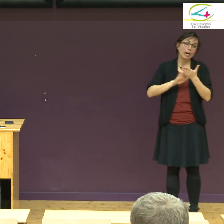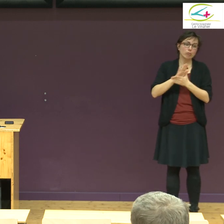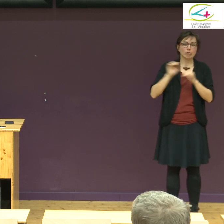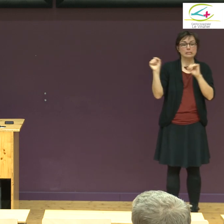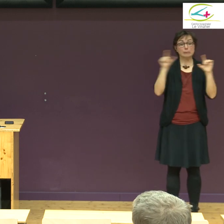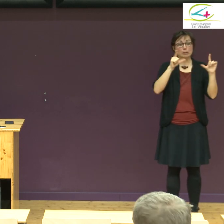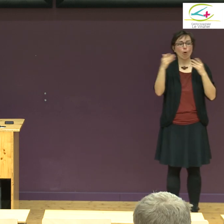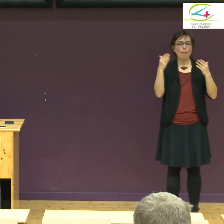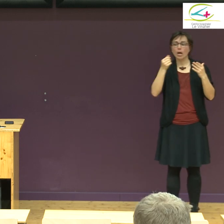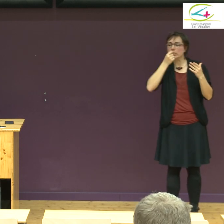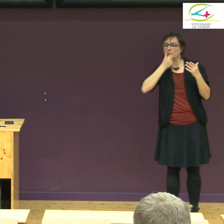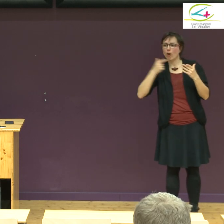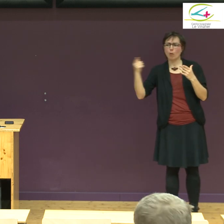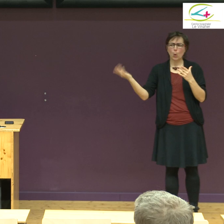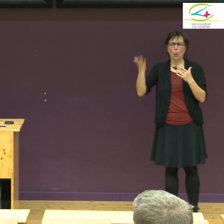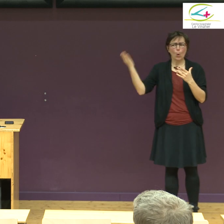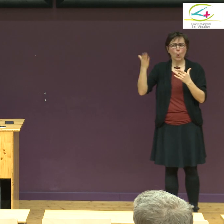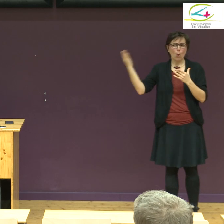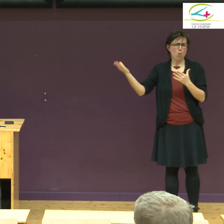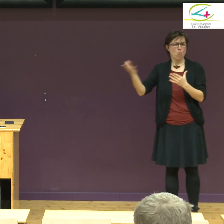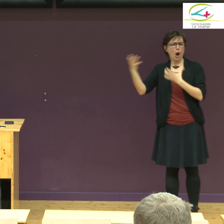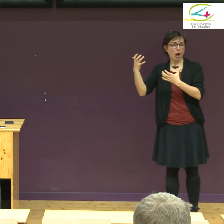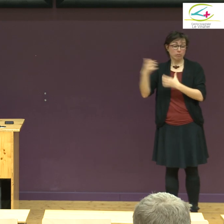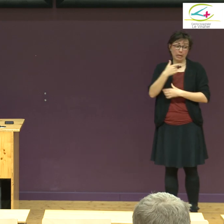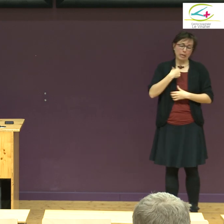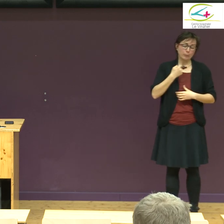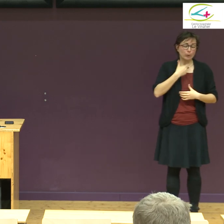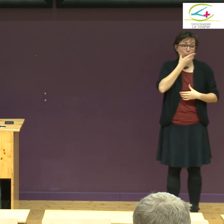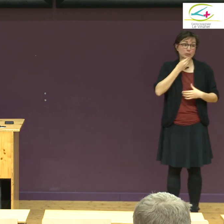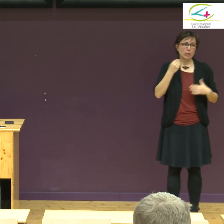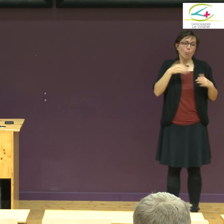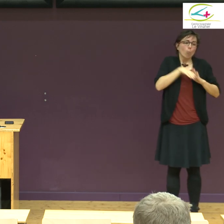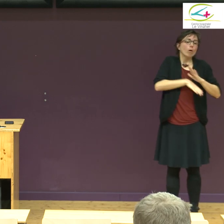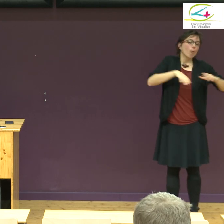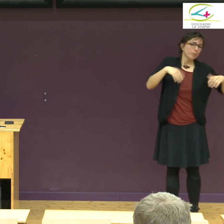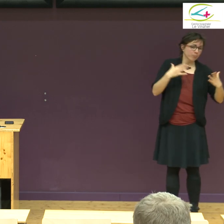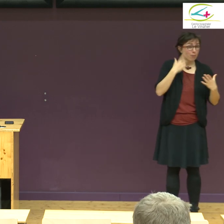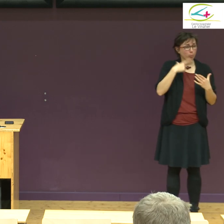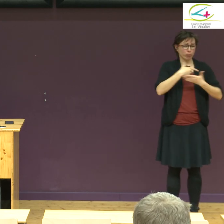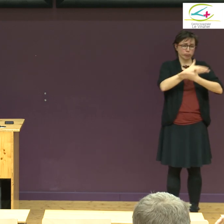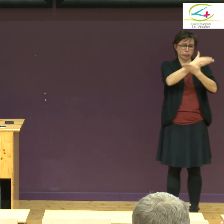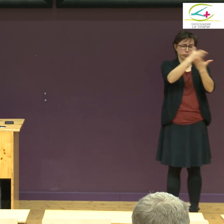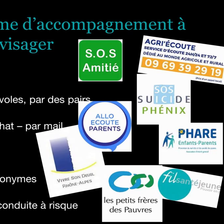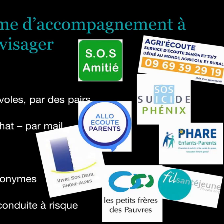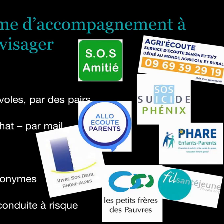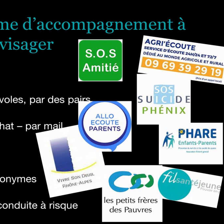celle qu'il y avait tout à l'heure. Mais c'était pour montrer en fait la